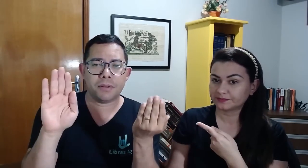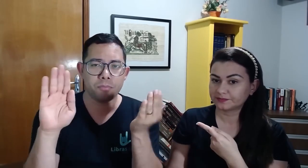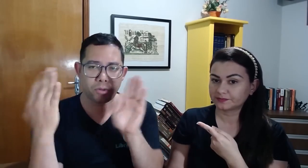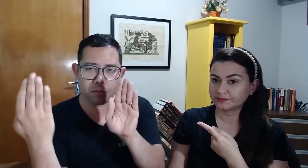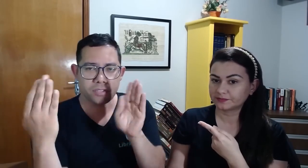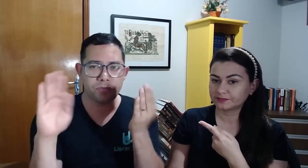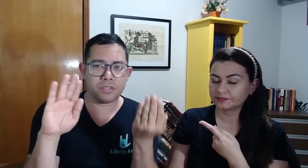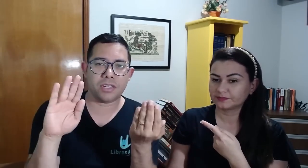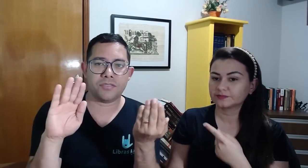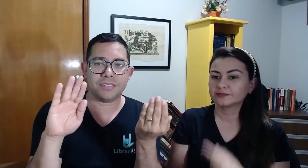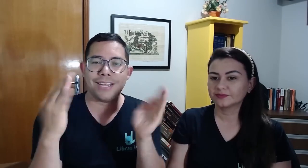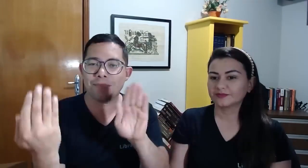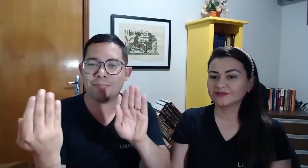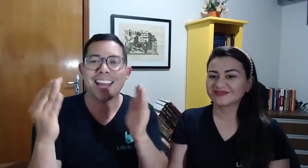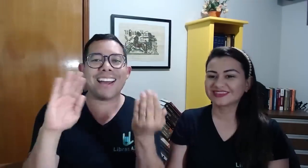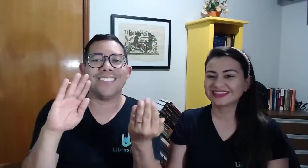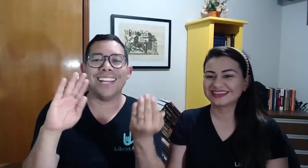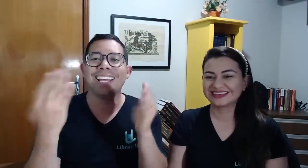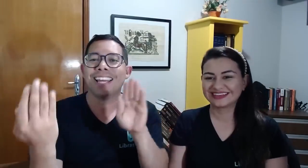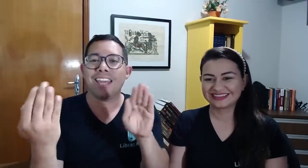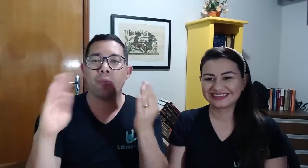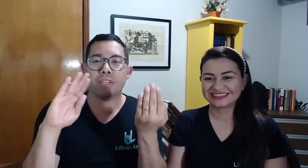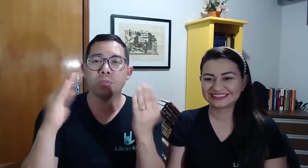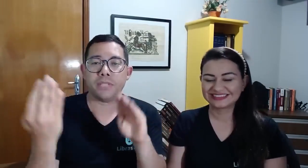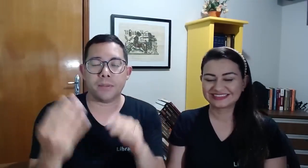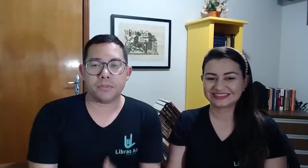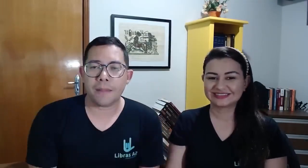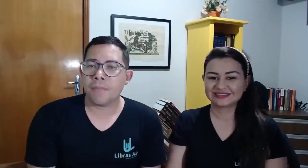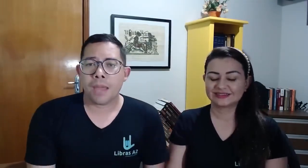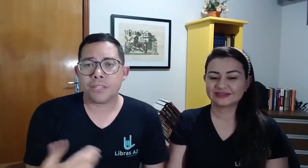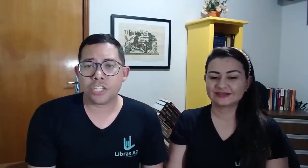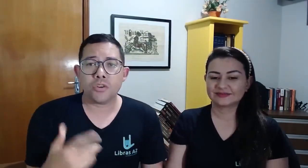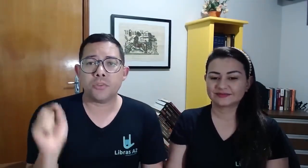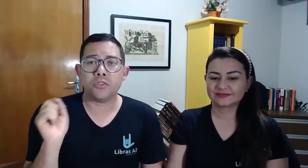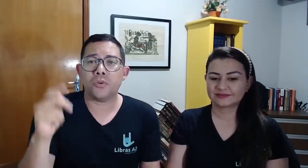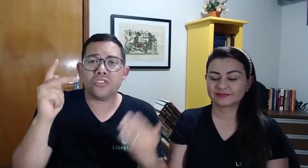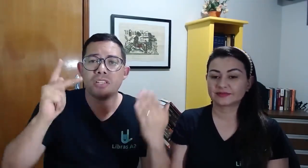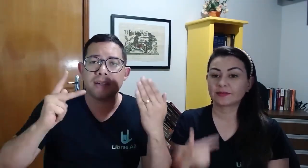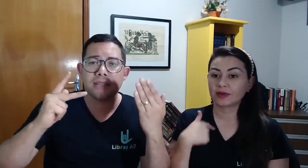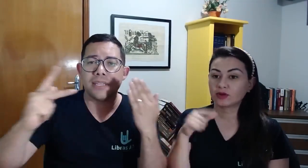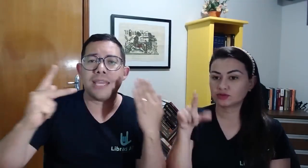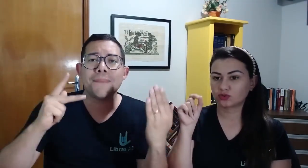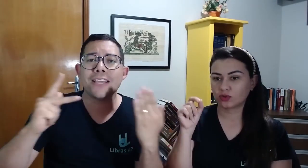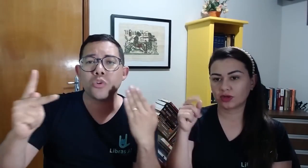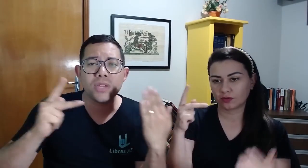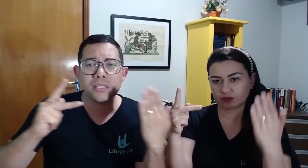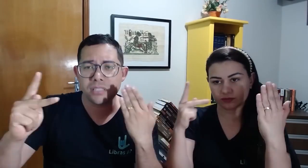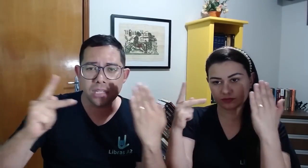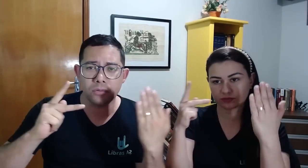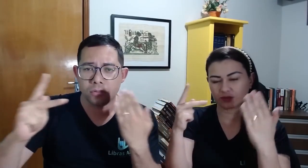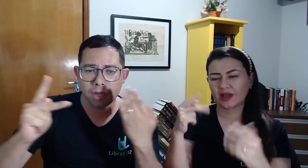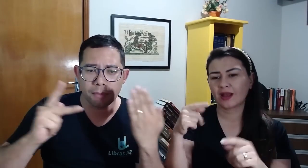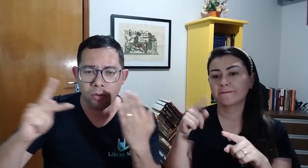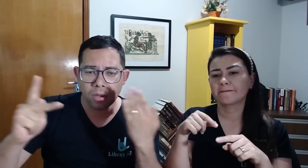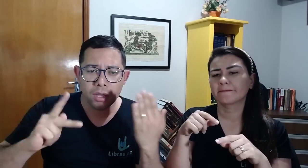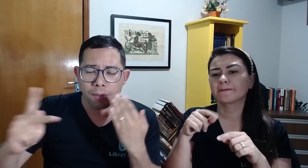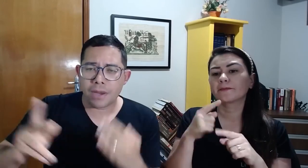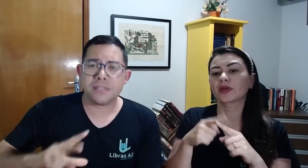parece um pouquinho meio difícil, né, de fazer, né? Parábola. Ao mesmo tempo, tá? A gente optou por utilizar esse aqui, que é mais conhecido, tá bom? Mas se na